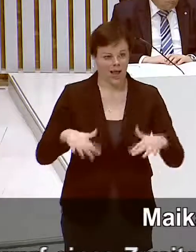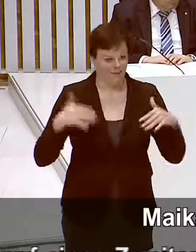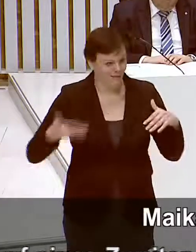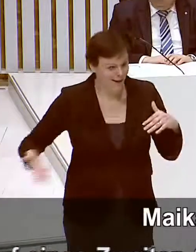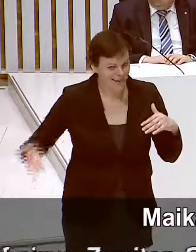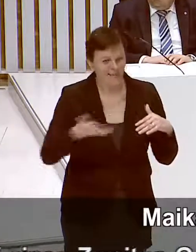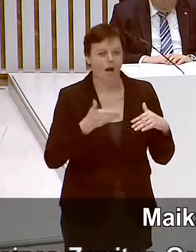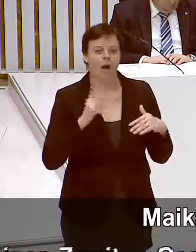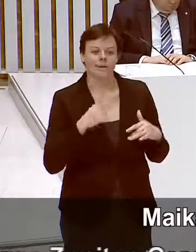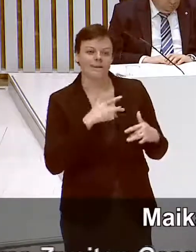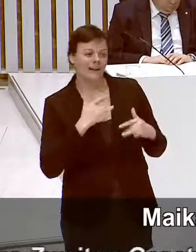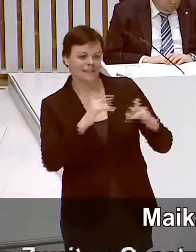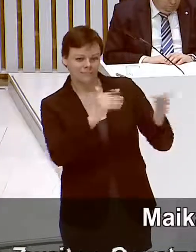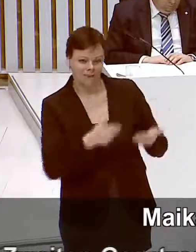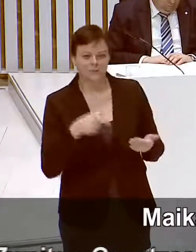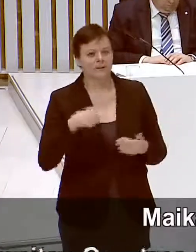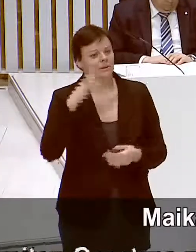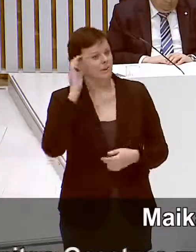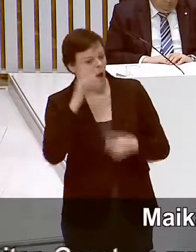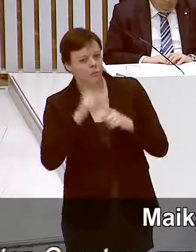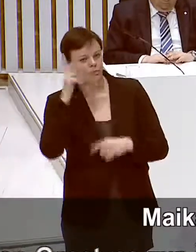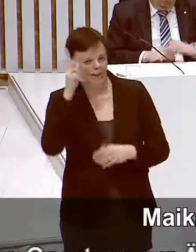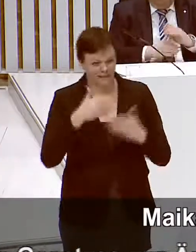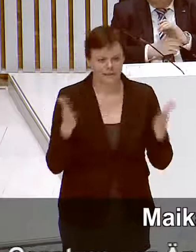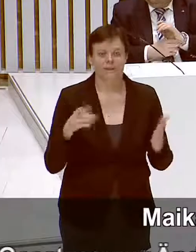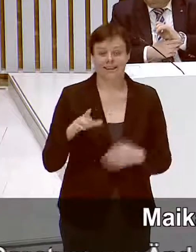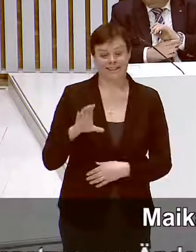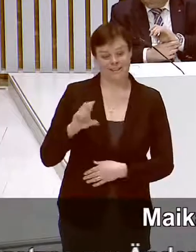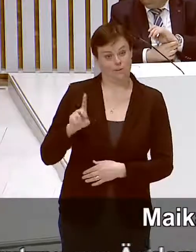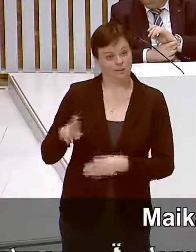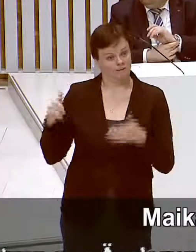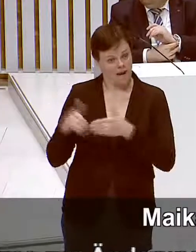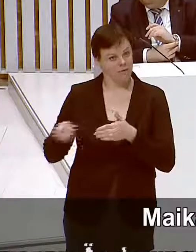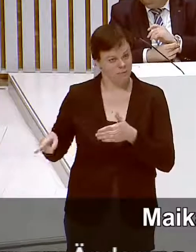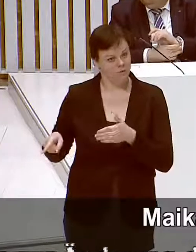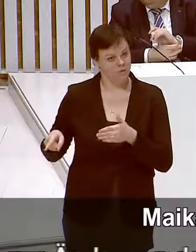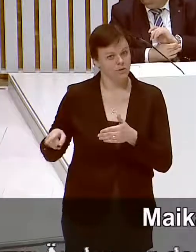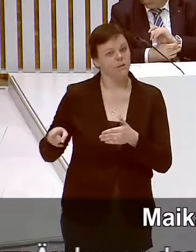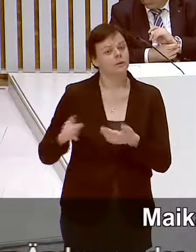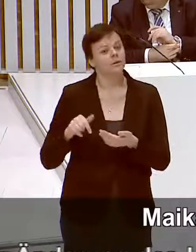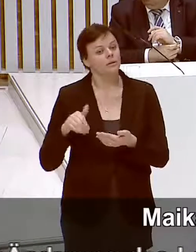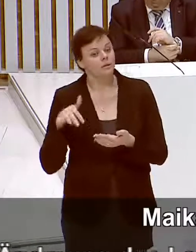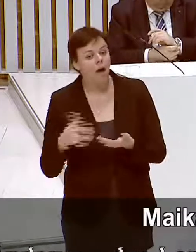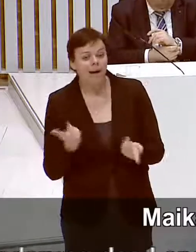die CDU-Fraktion, stimmen der unveränderten Annahme des vorliegenden Entwurfs zum